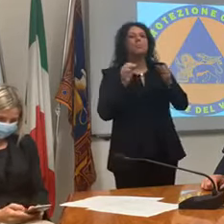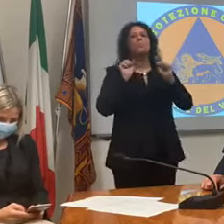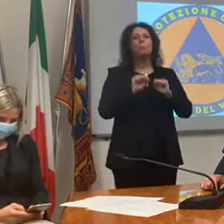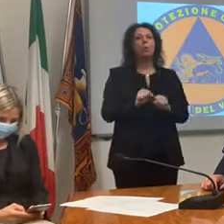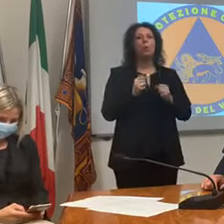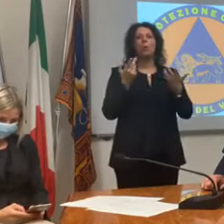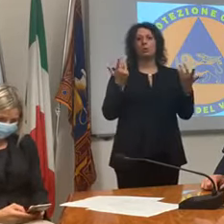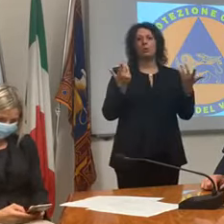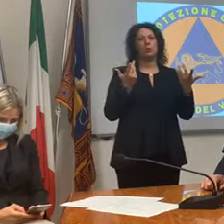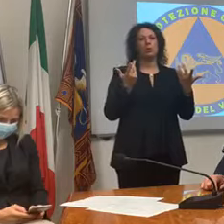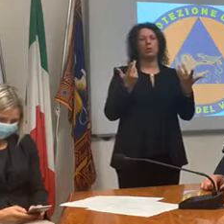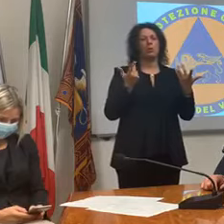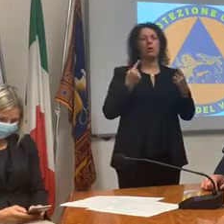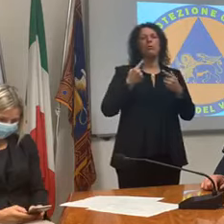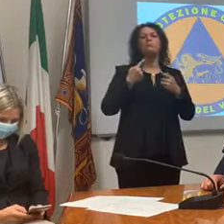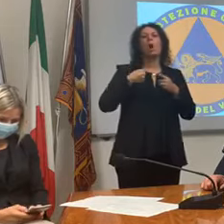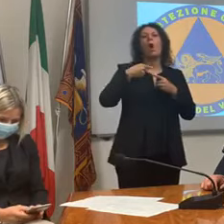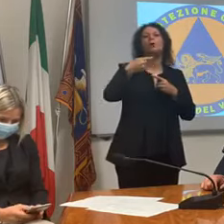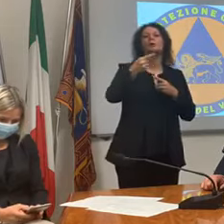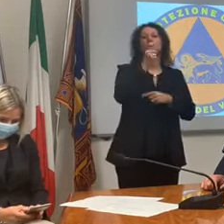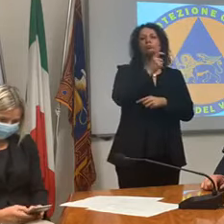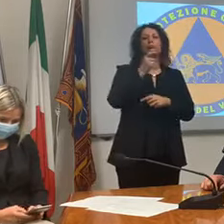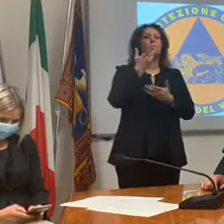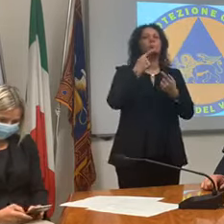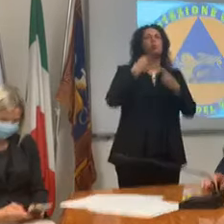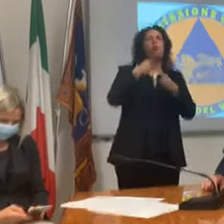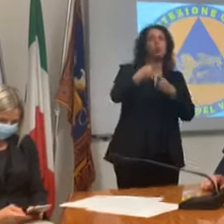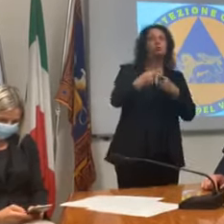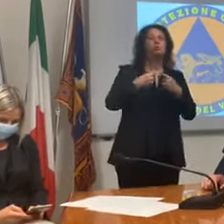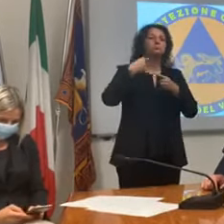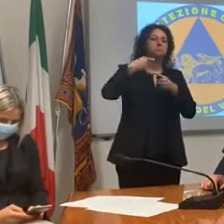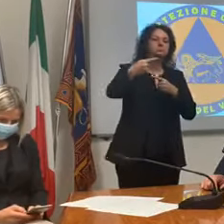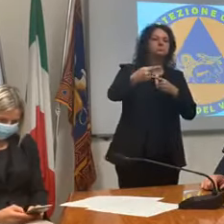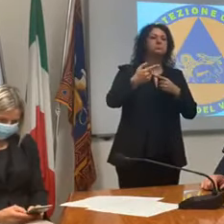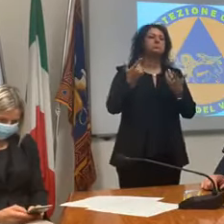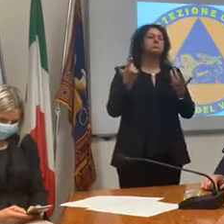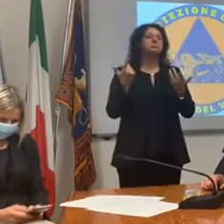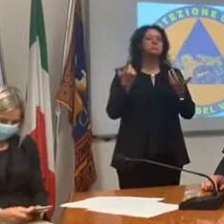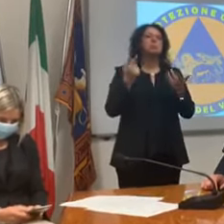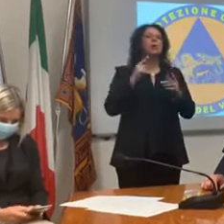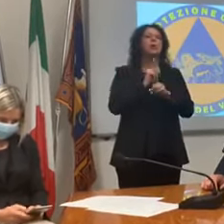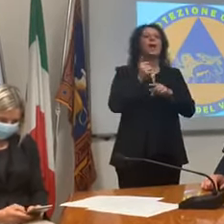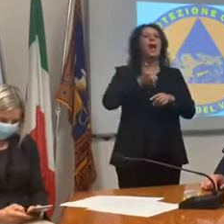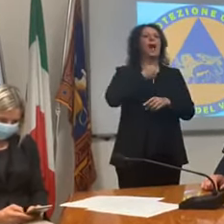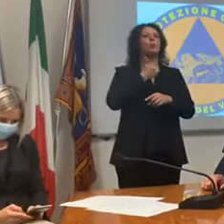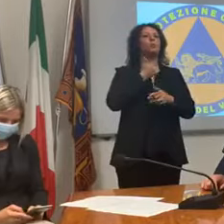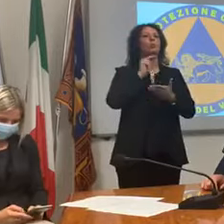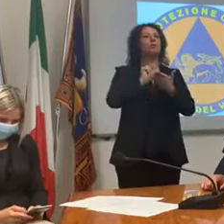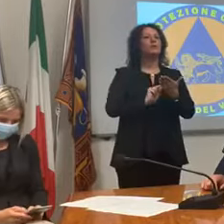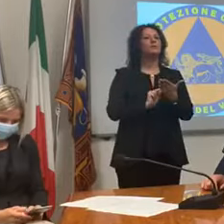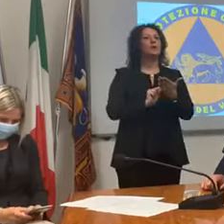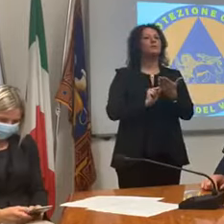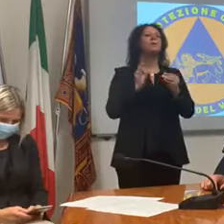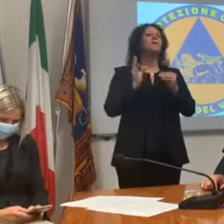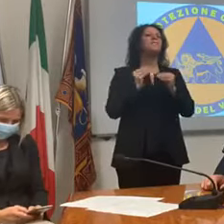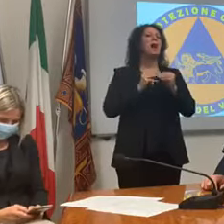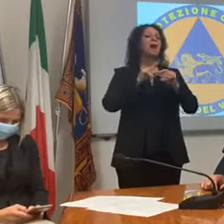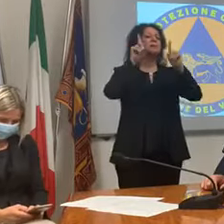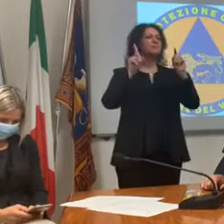tanto veramente di specifica, poi di certificatina, autocertificazione, fa il suo test. La